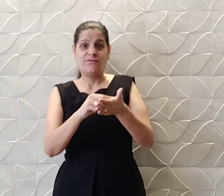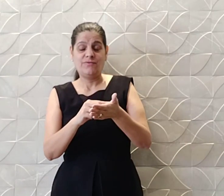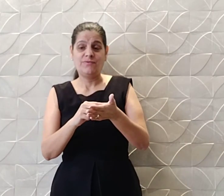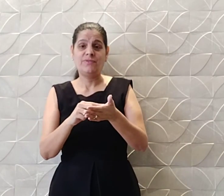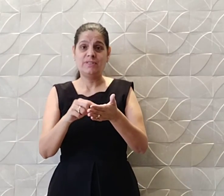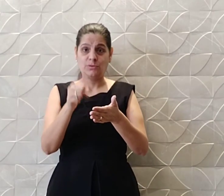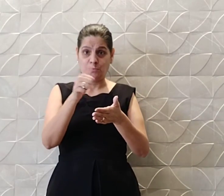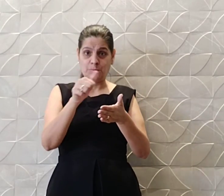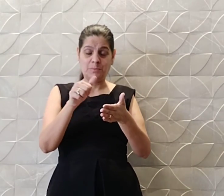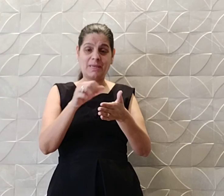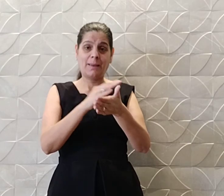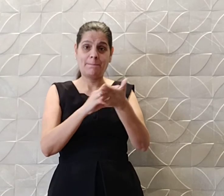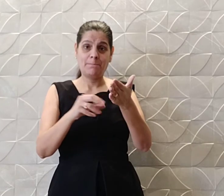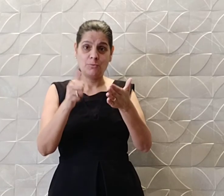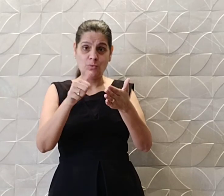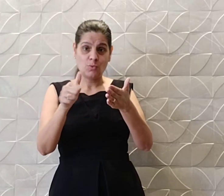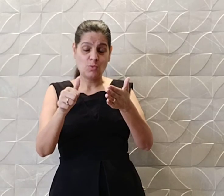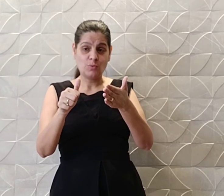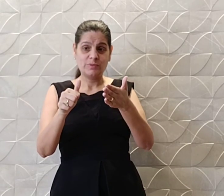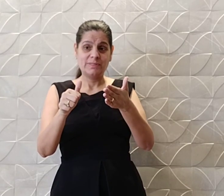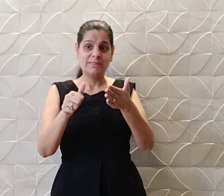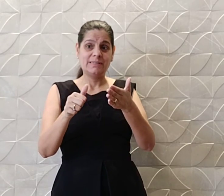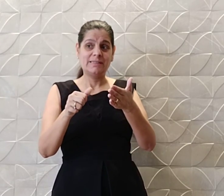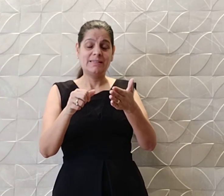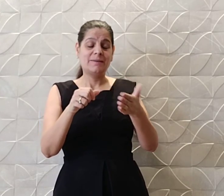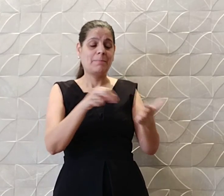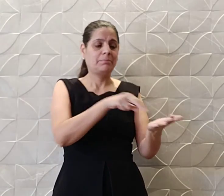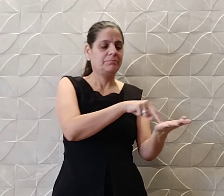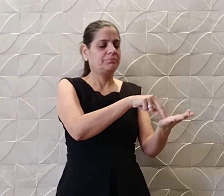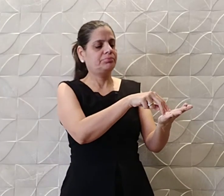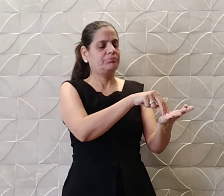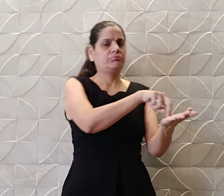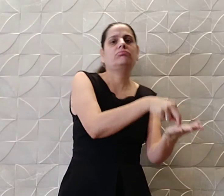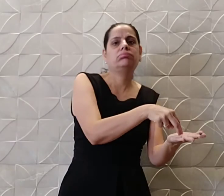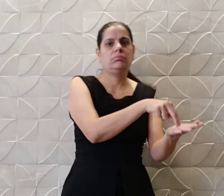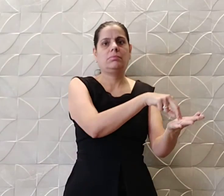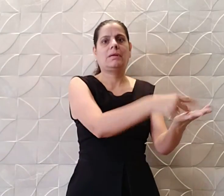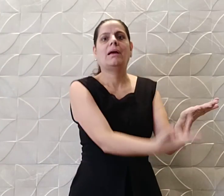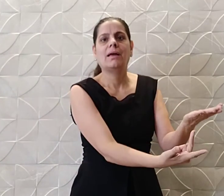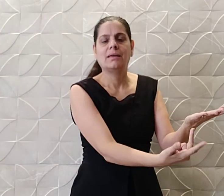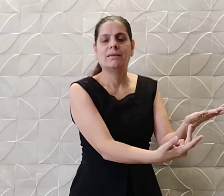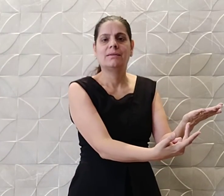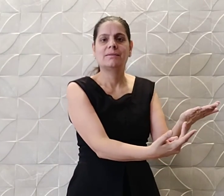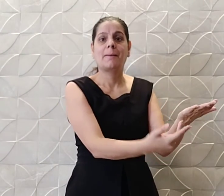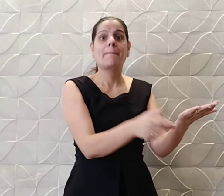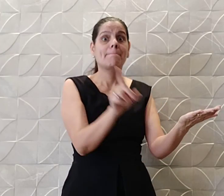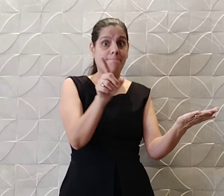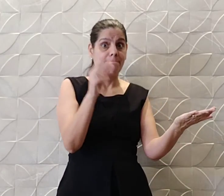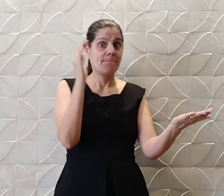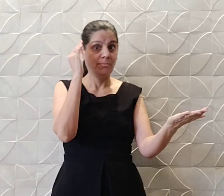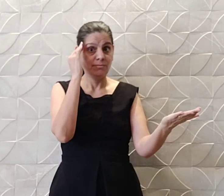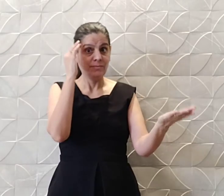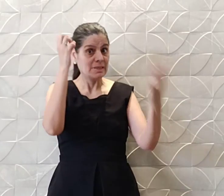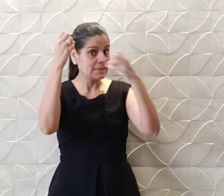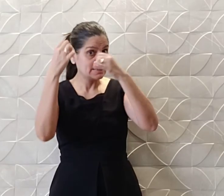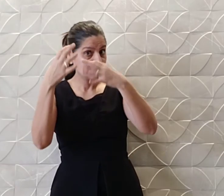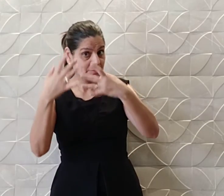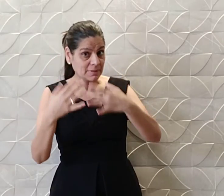11, e aqui a expressão tropeçaram para que caíssem, carece de uma explicação breve.